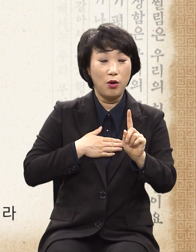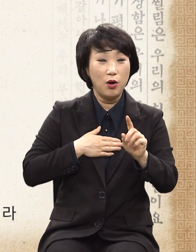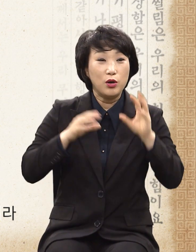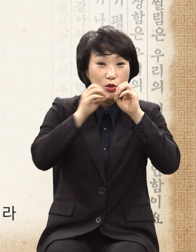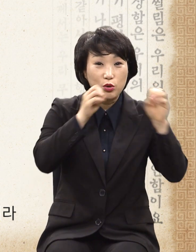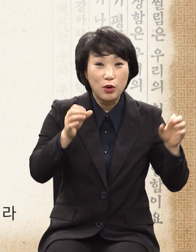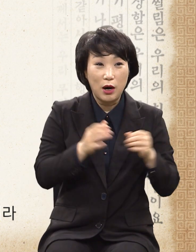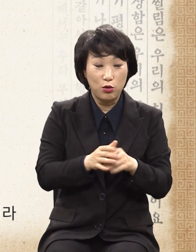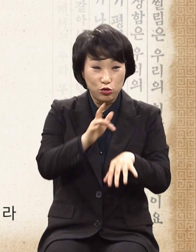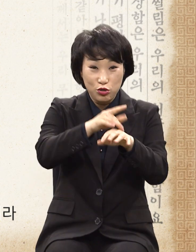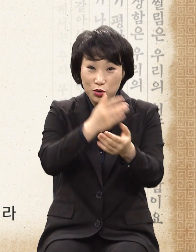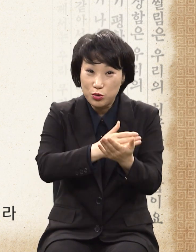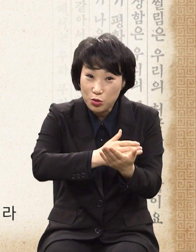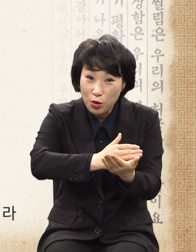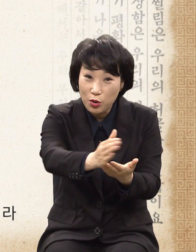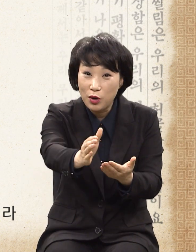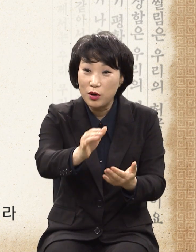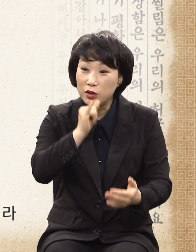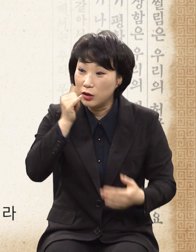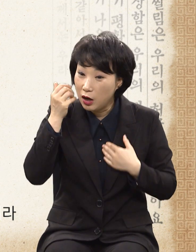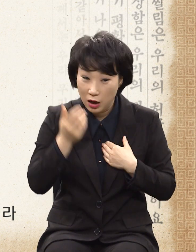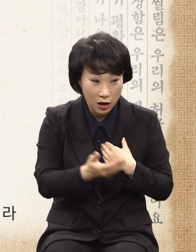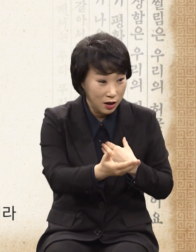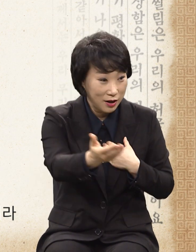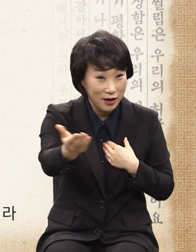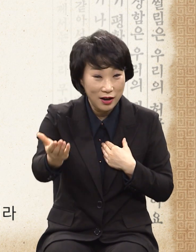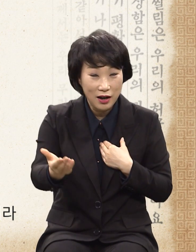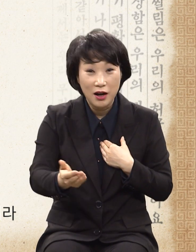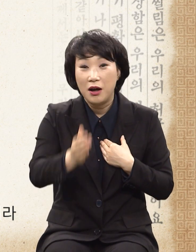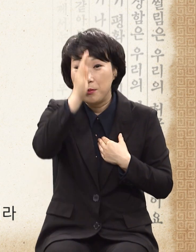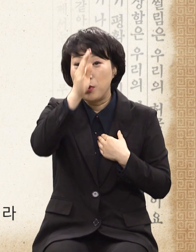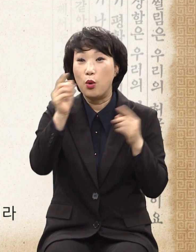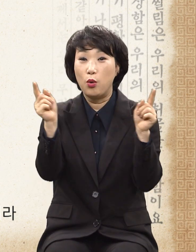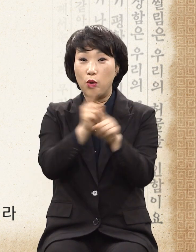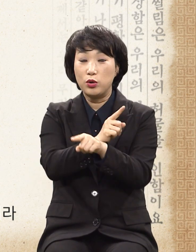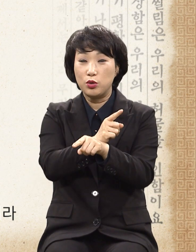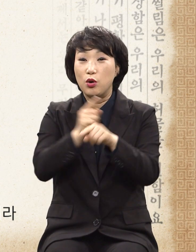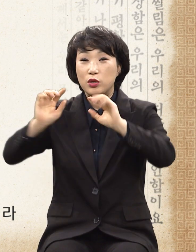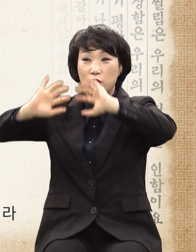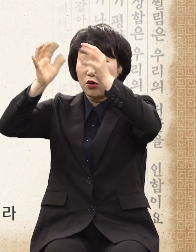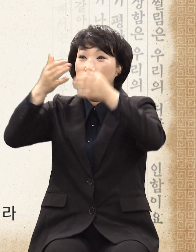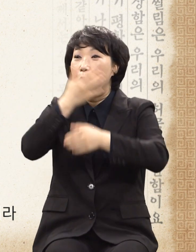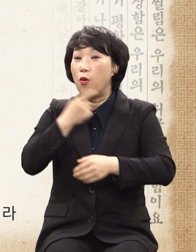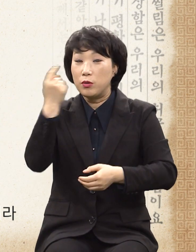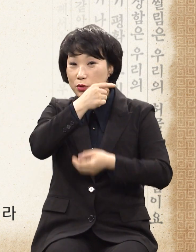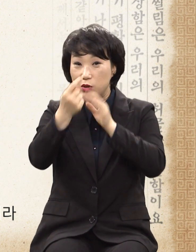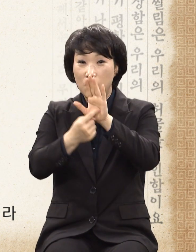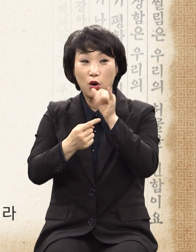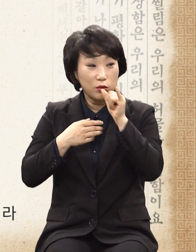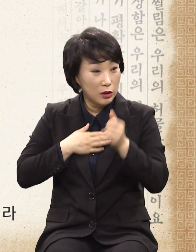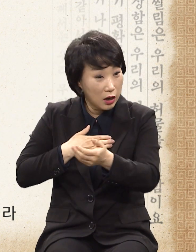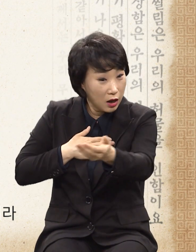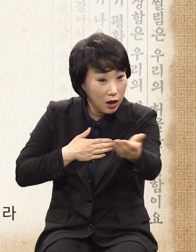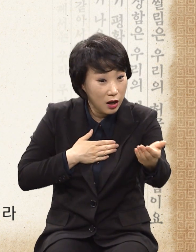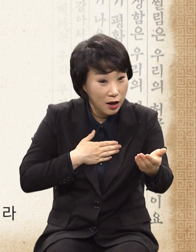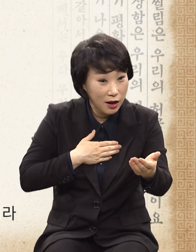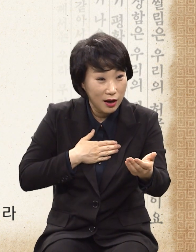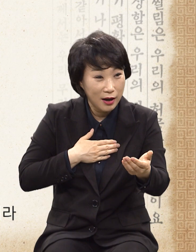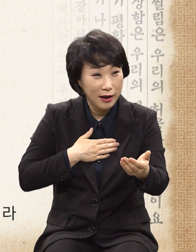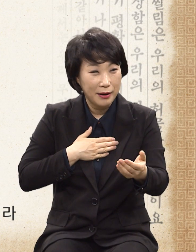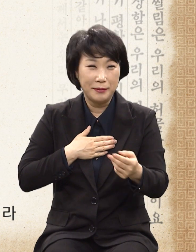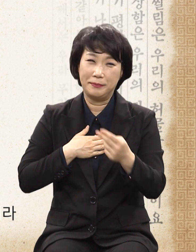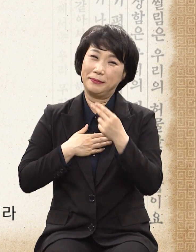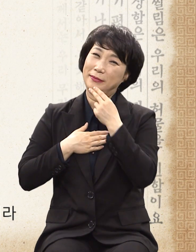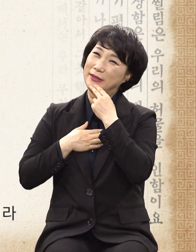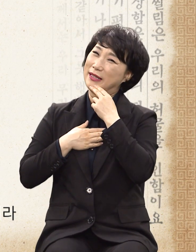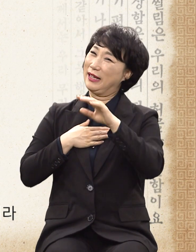전도하고 귀신 쫓아냅니까? 병 고치고 천국 복음 증거하십니까? 전혀